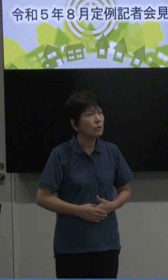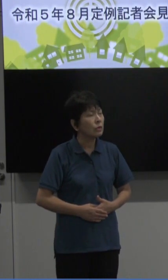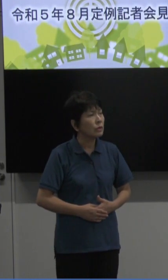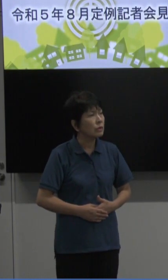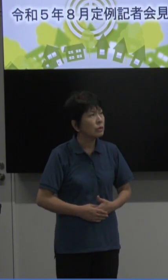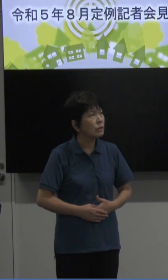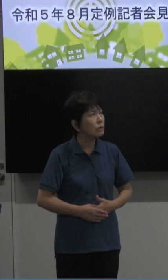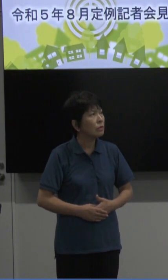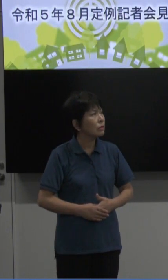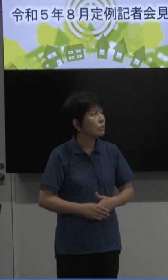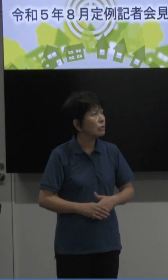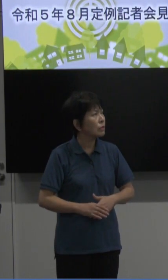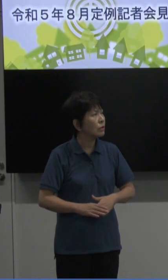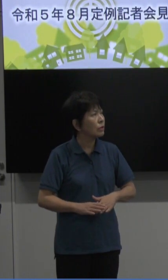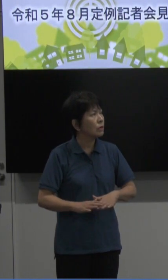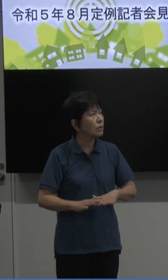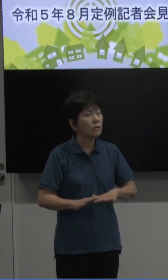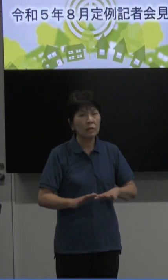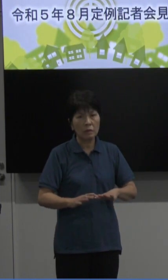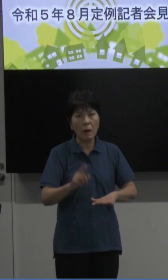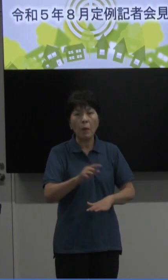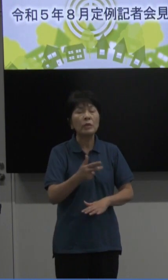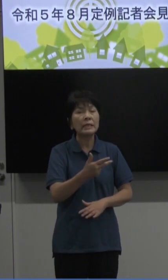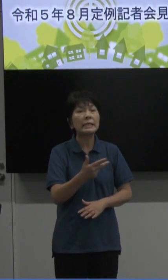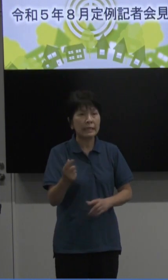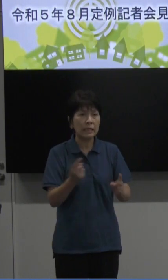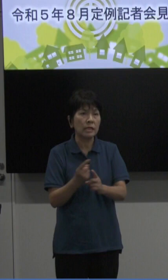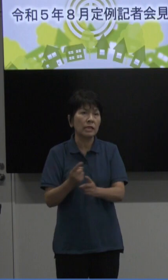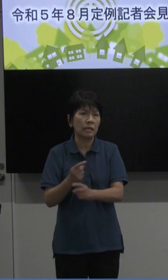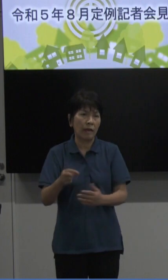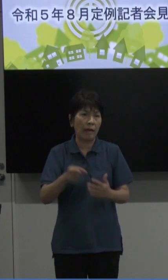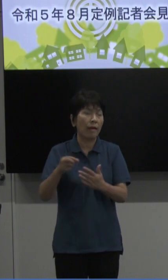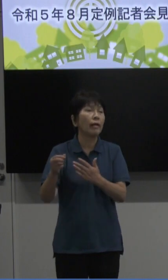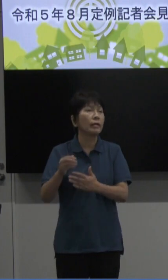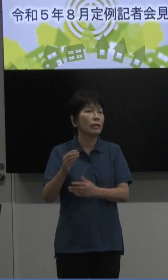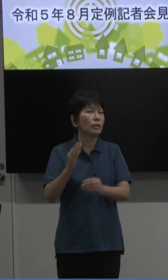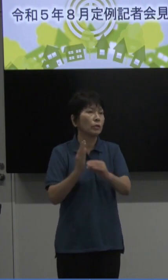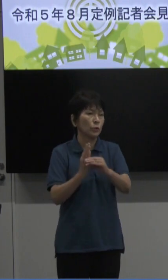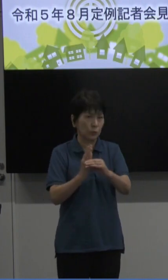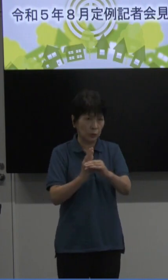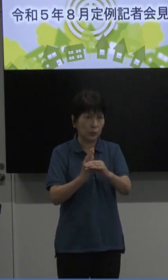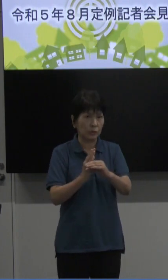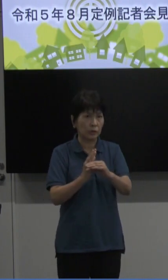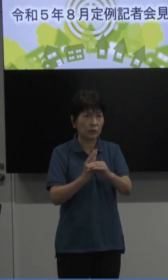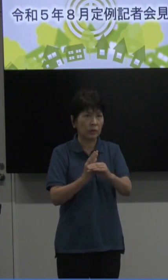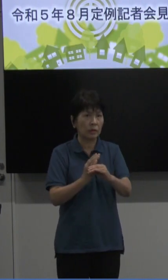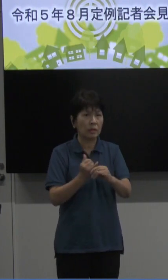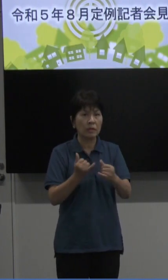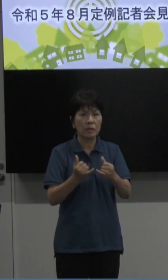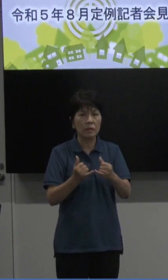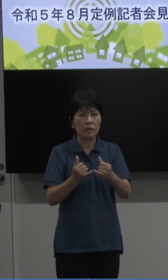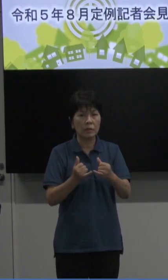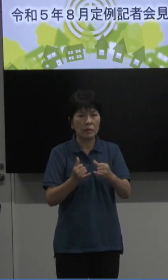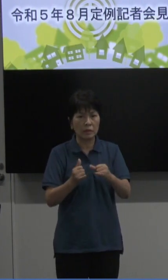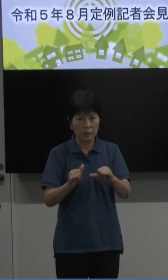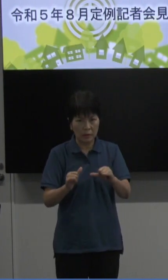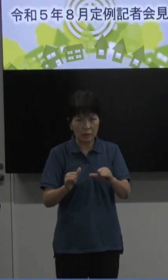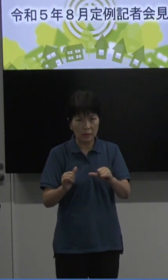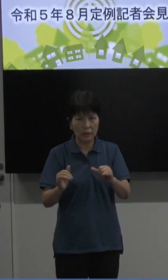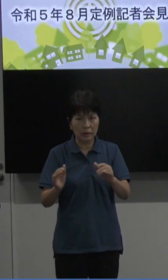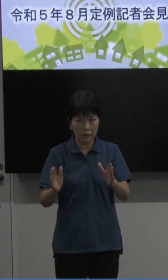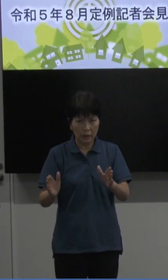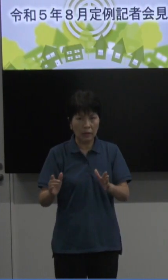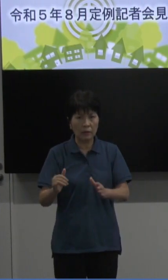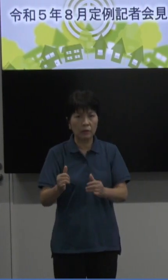今ですね、人選をずっと随時行っているところでございますが、いろいろ、民間の方あるいはです